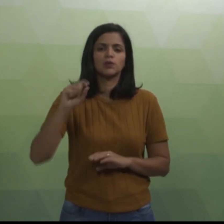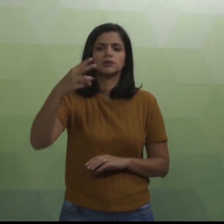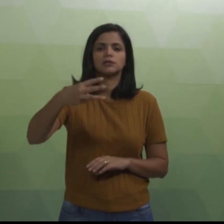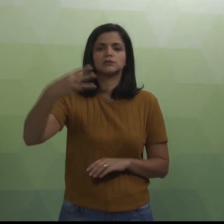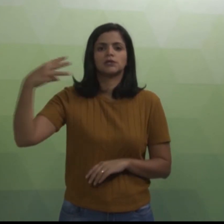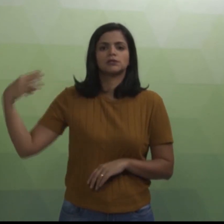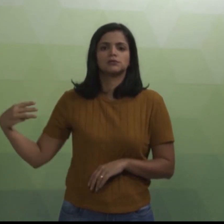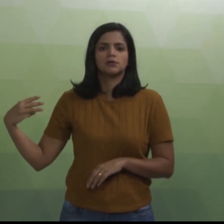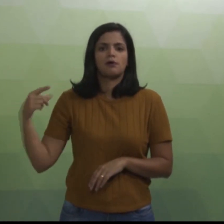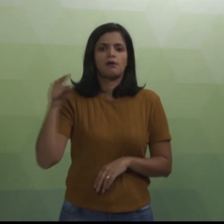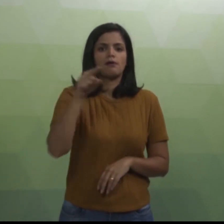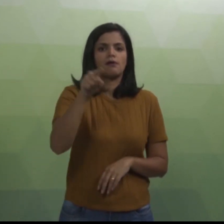Então, perceba, você.